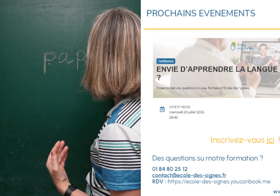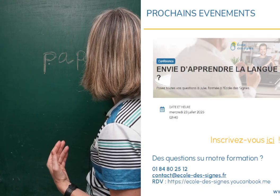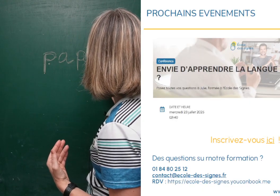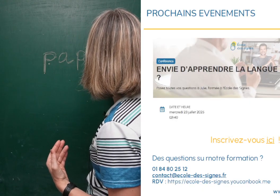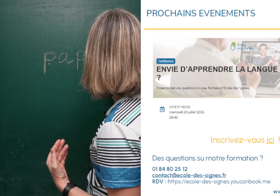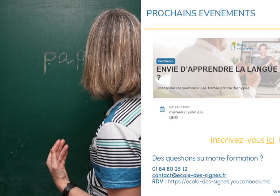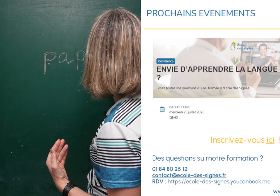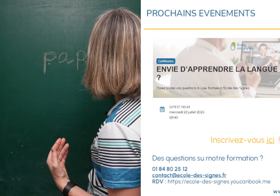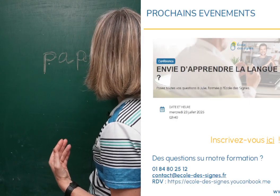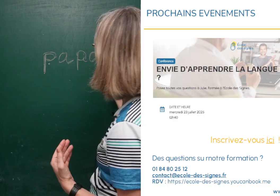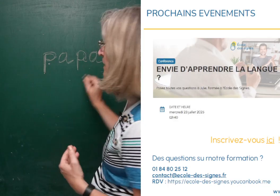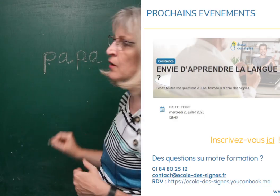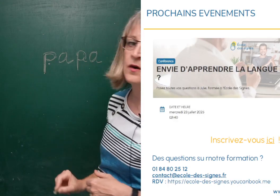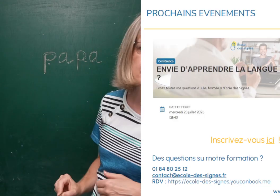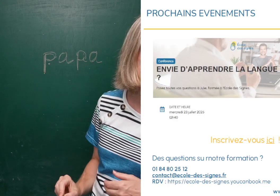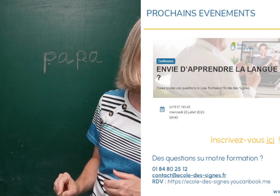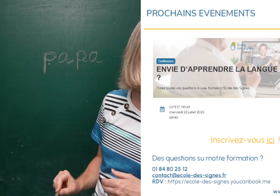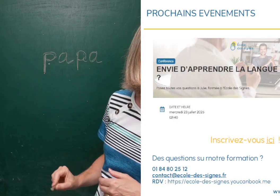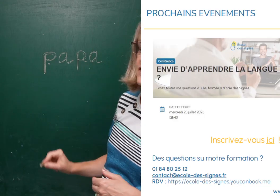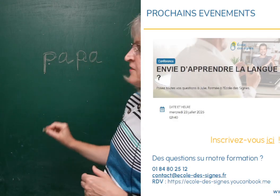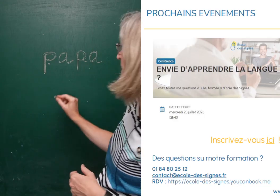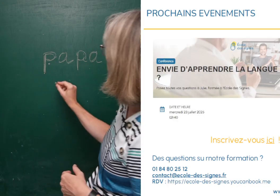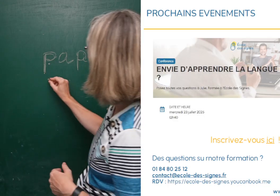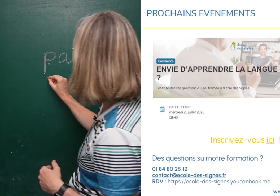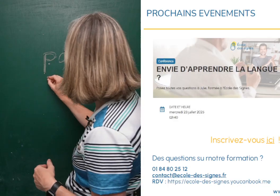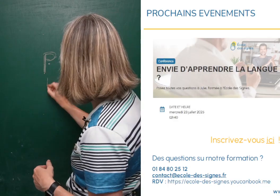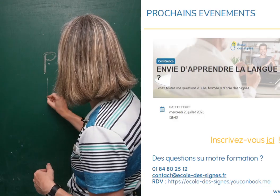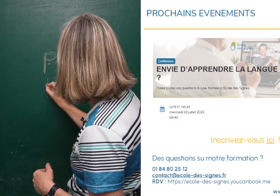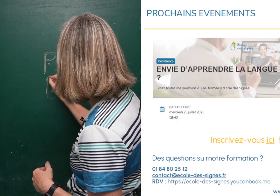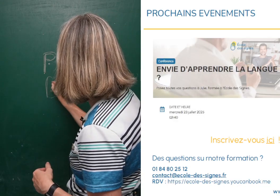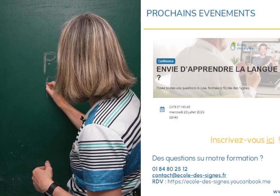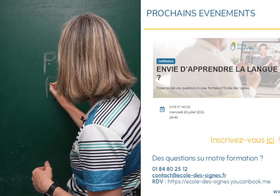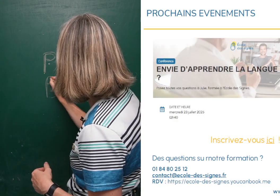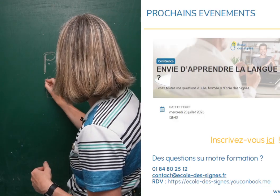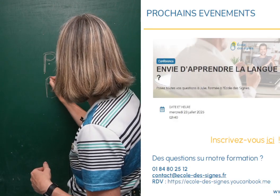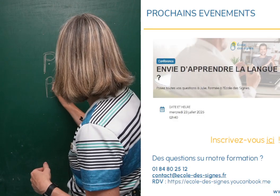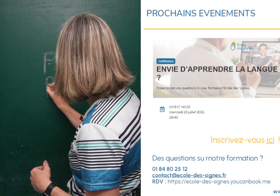A. C'est papa, on est d'accord? Si j'écris ça, ça veut dire quoi?